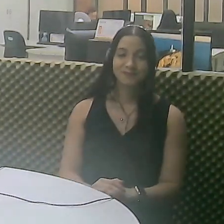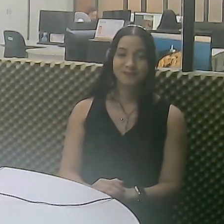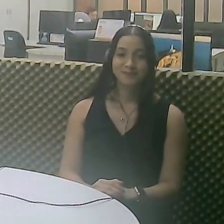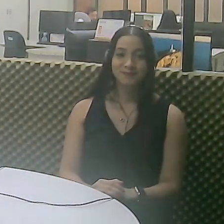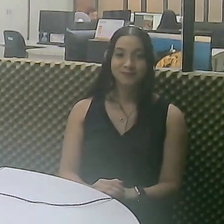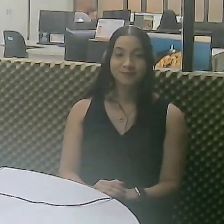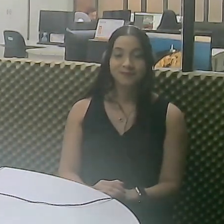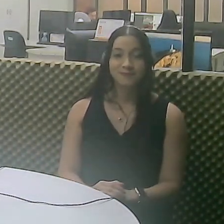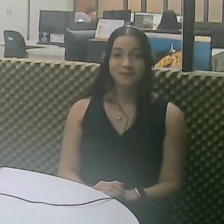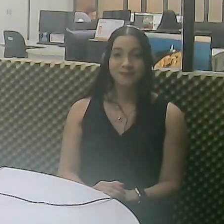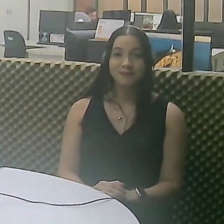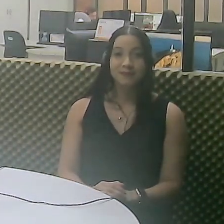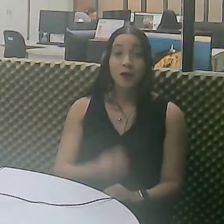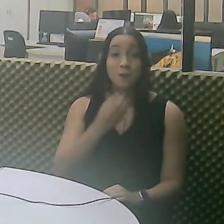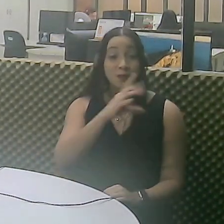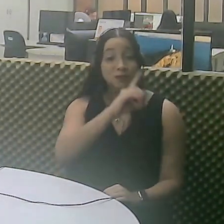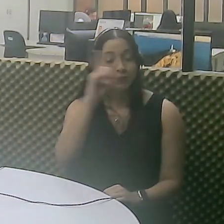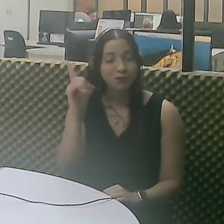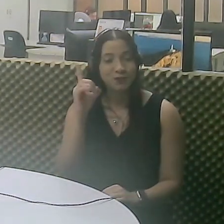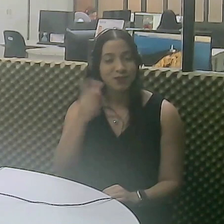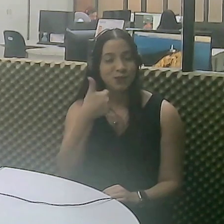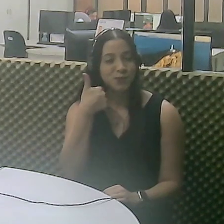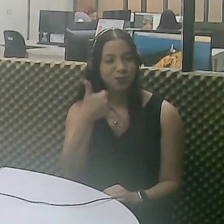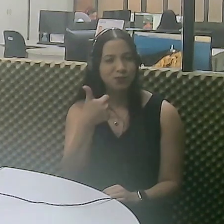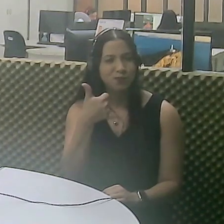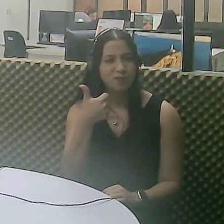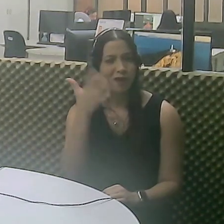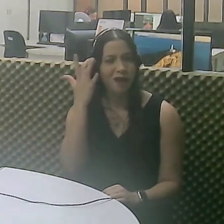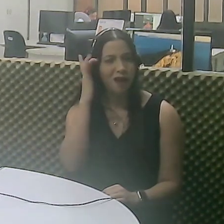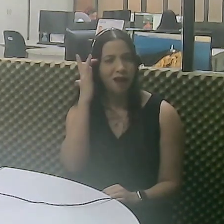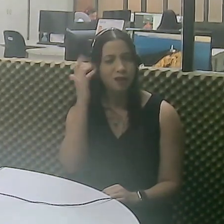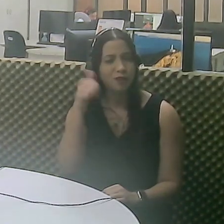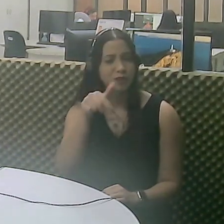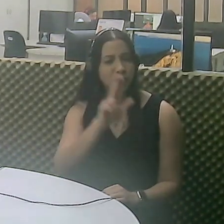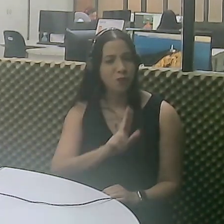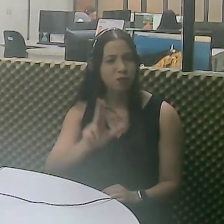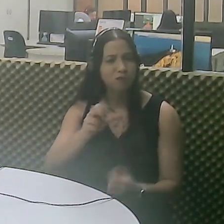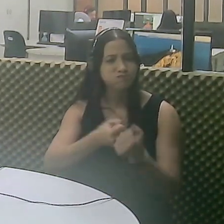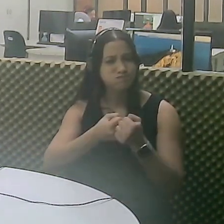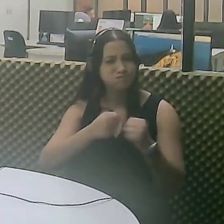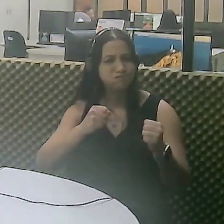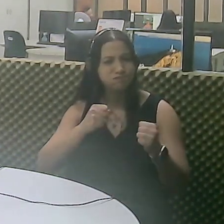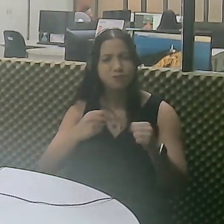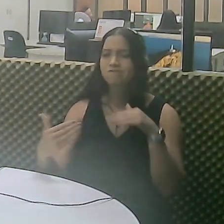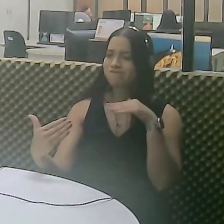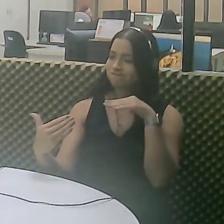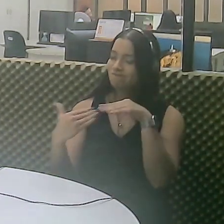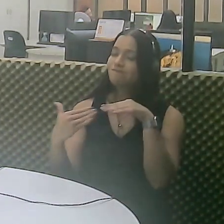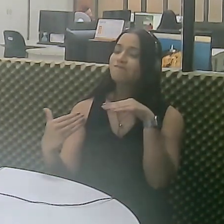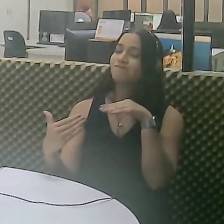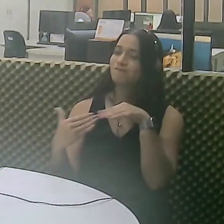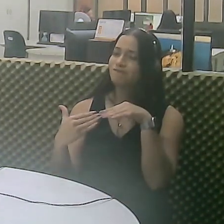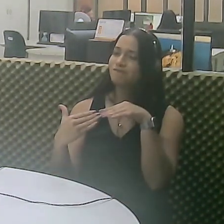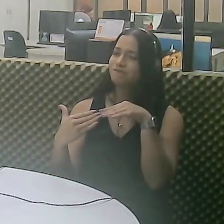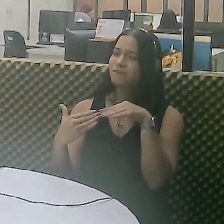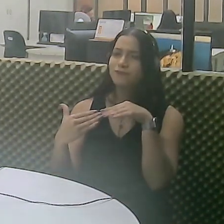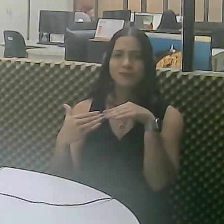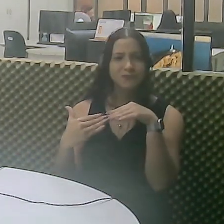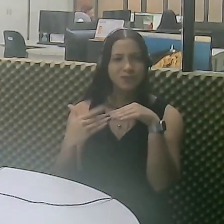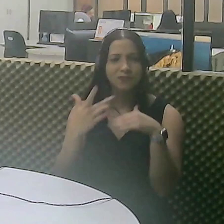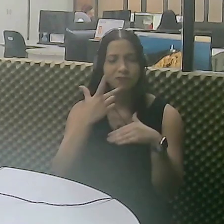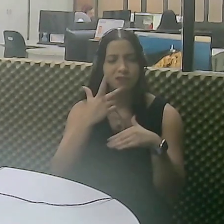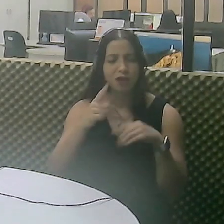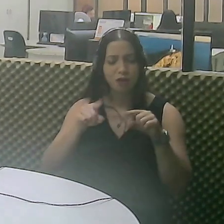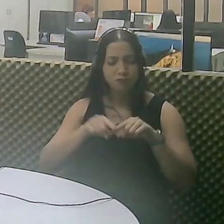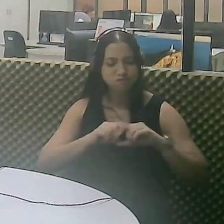Notícias. Bom dia. Tudo bem? A senhora acha que Uberlândia é uma cidade grande? Nossa, tá grande demais. E se eu